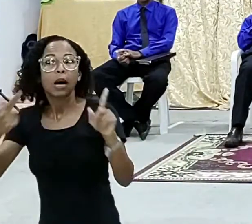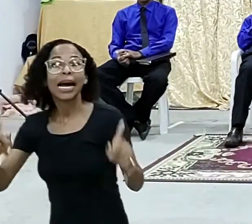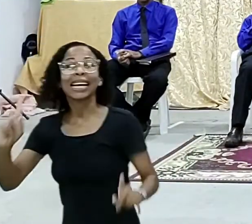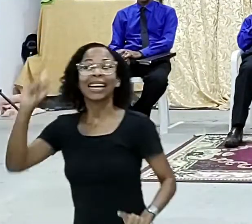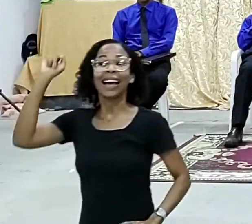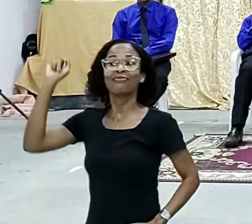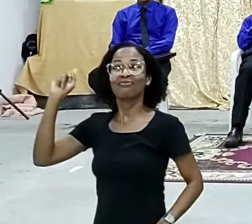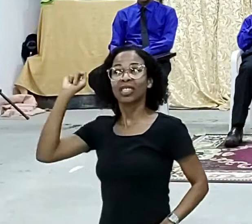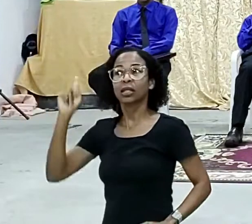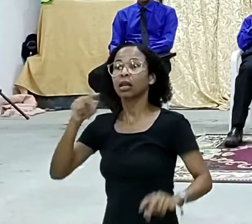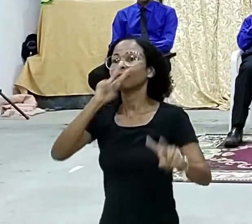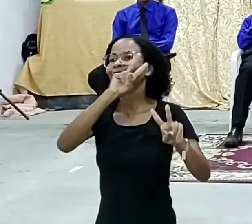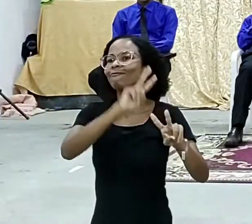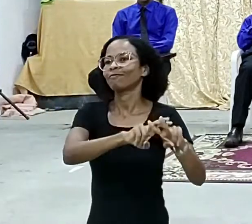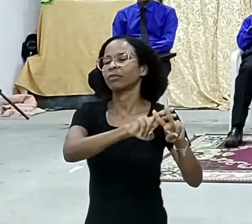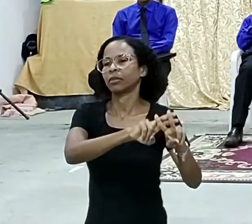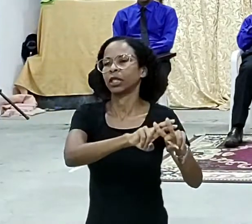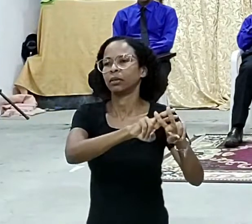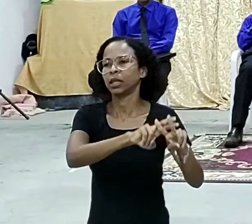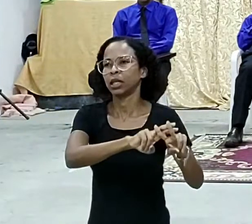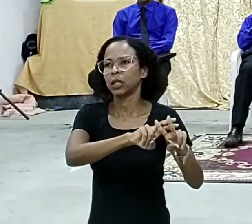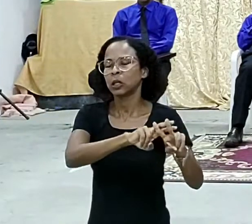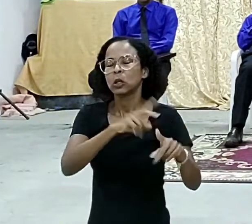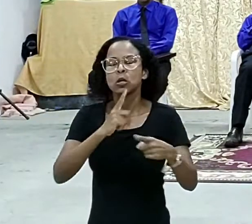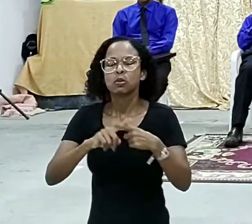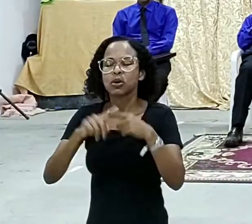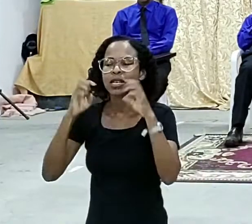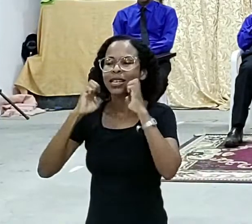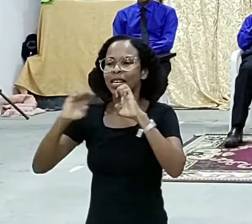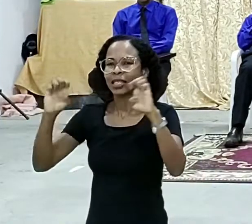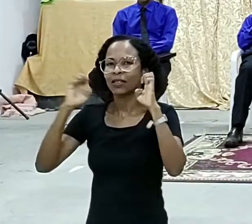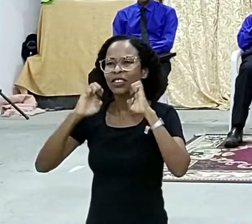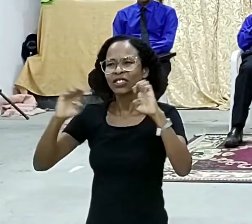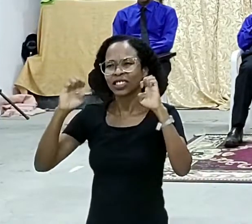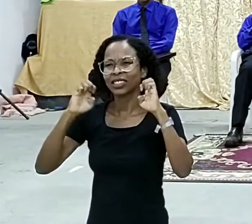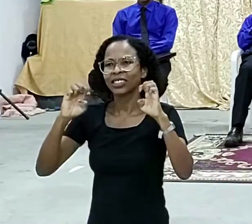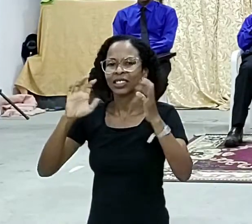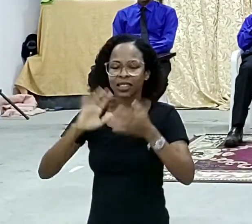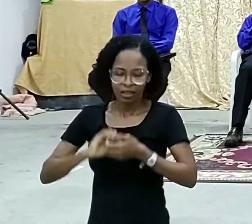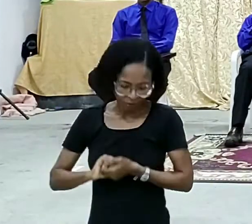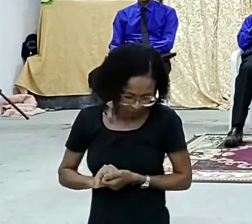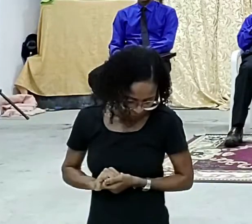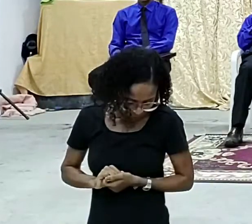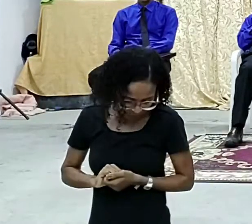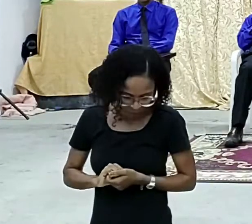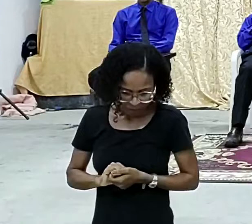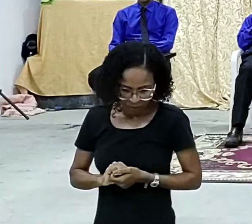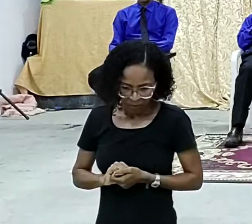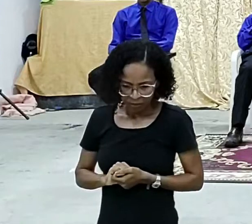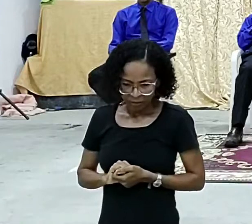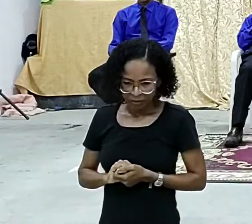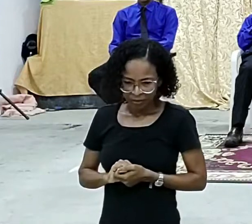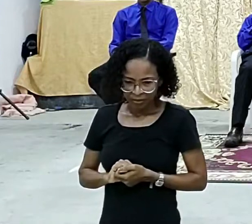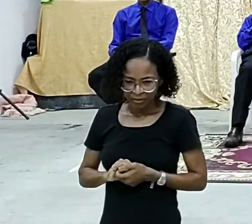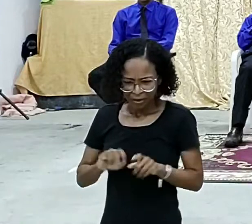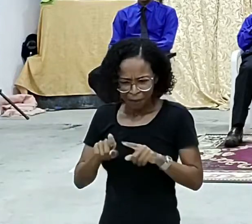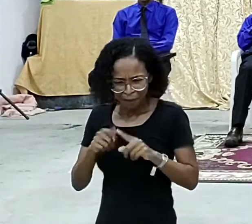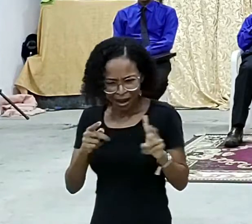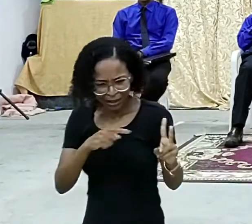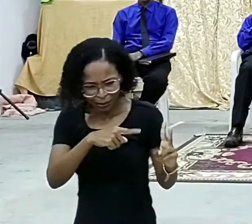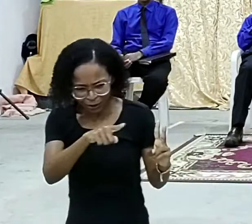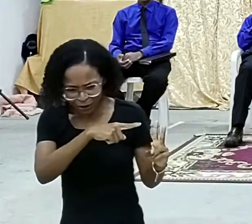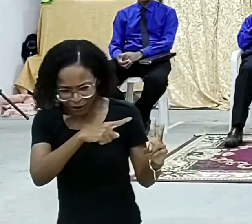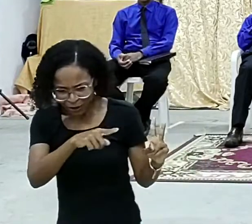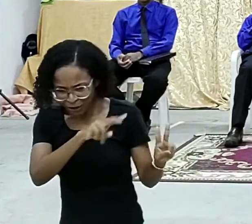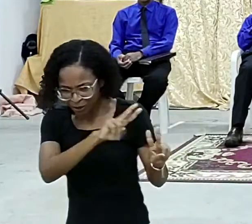passado prenderam eles, mas só que ele estava no cárcere e não se entristeceram.